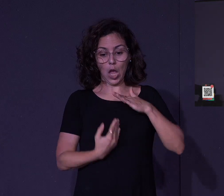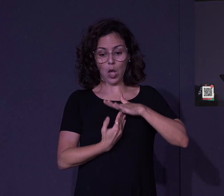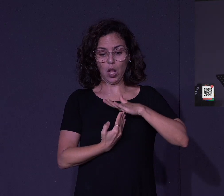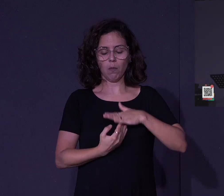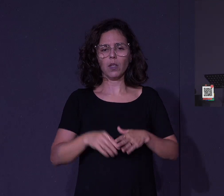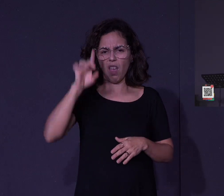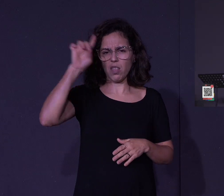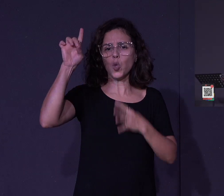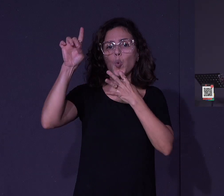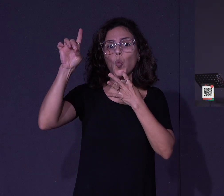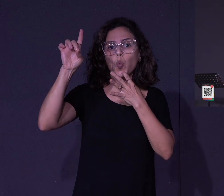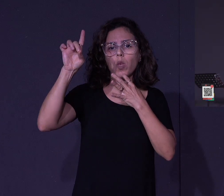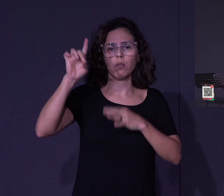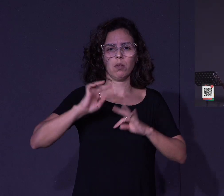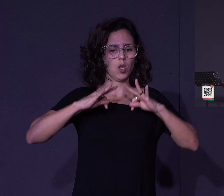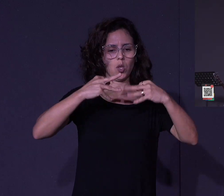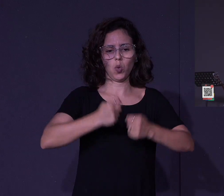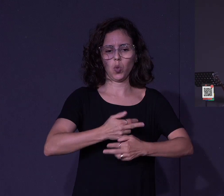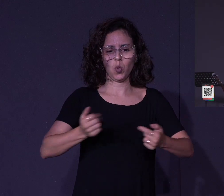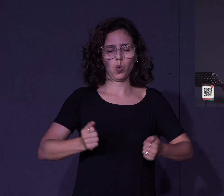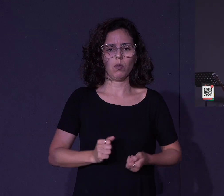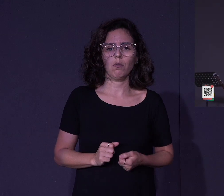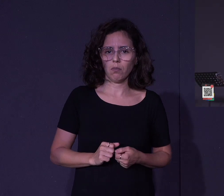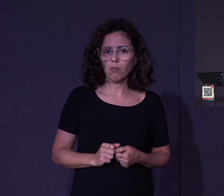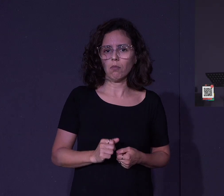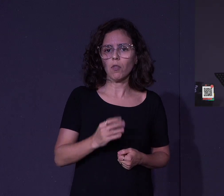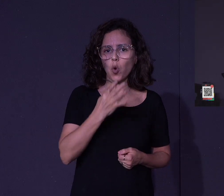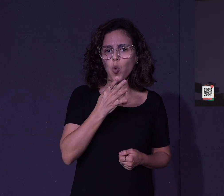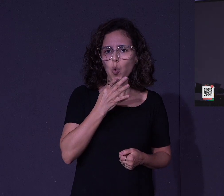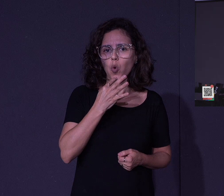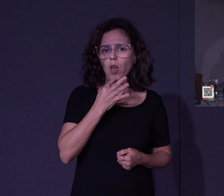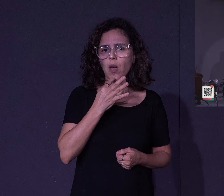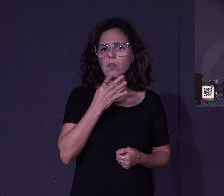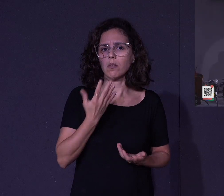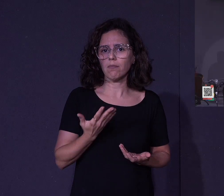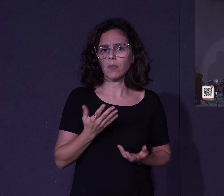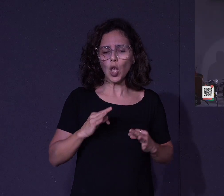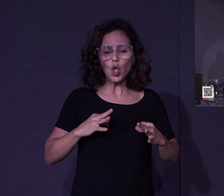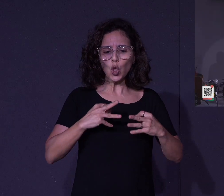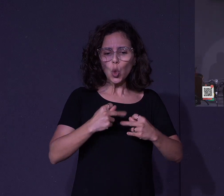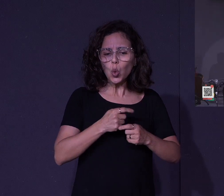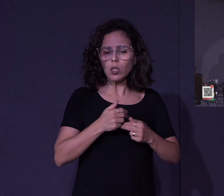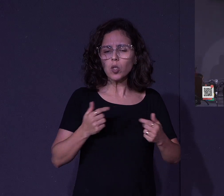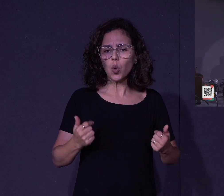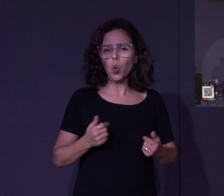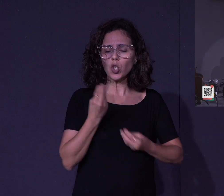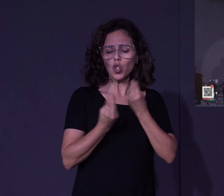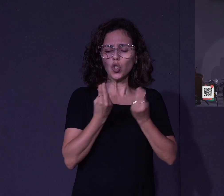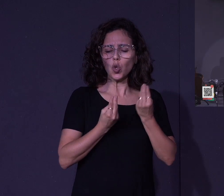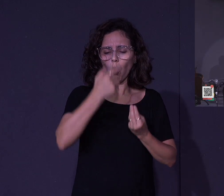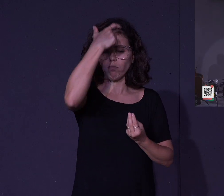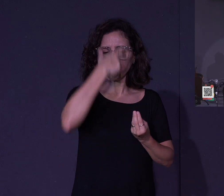sabe. Ele sabe. Ele conhece a nossa estrutura, né? Que diz o salmista. E lembra-se de que somos